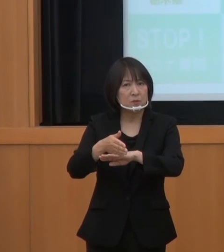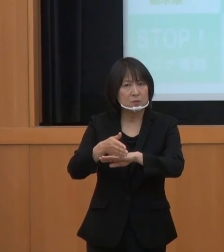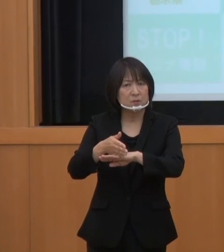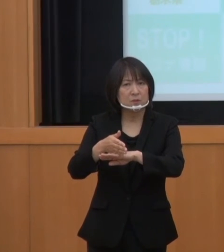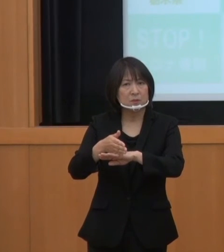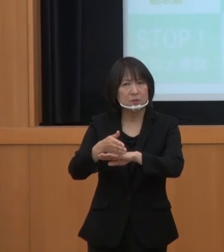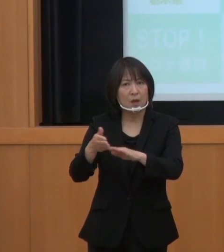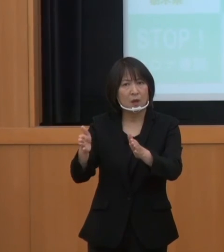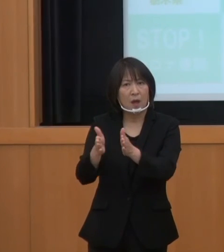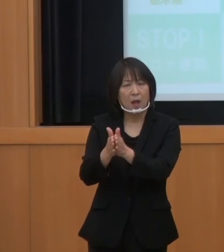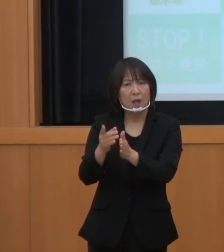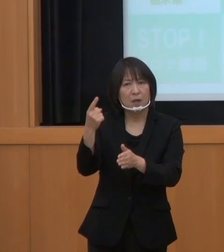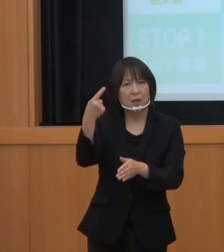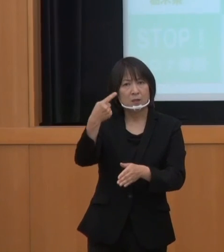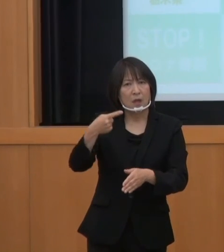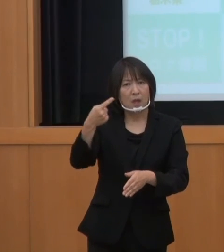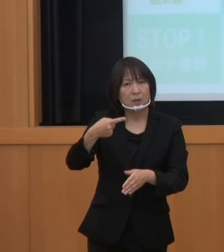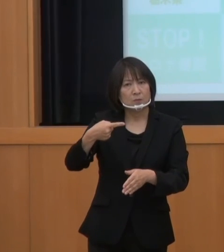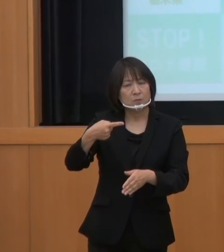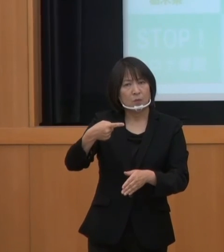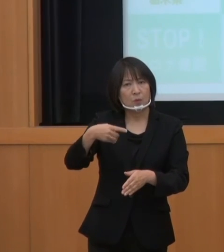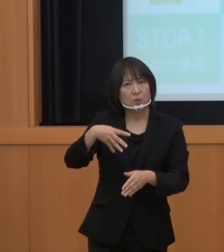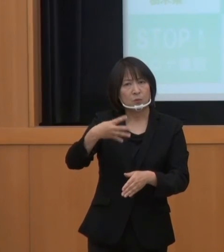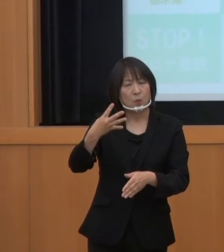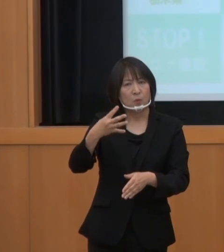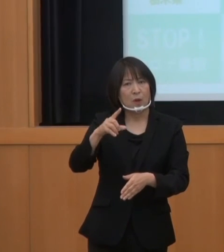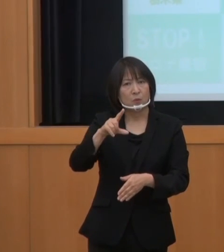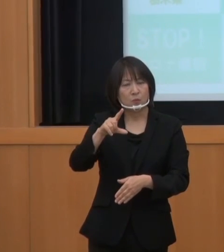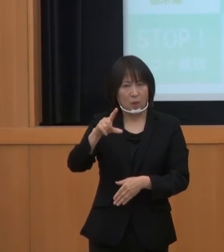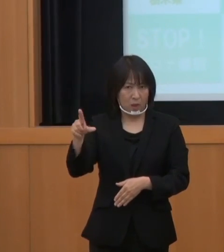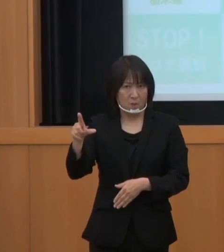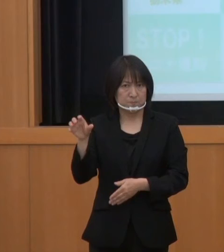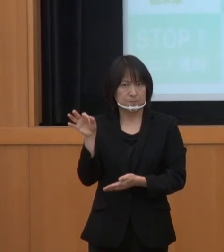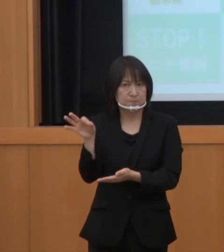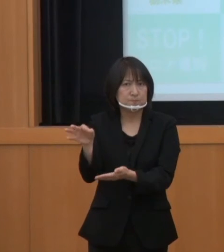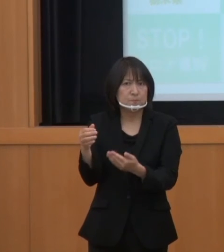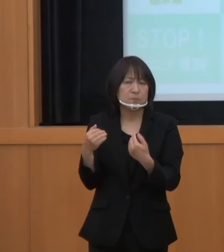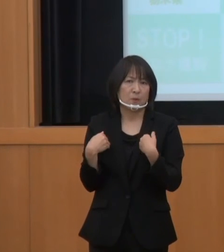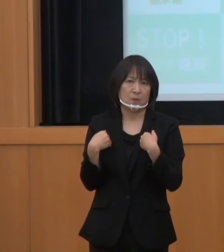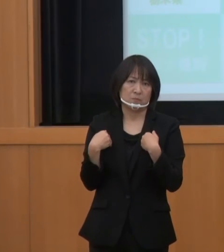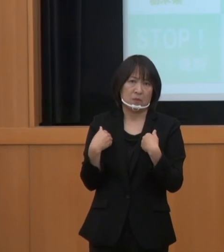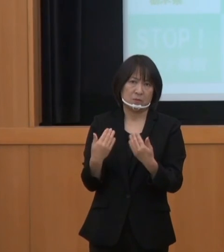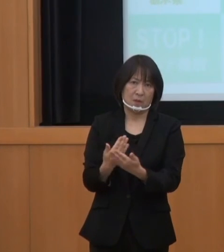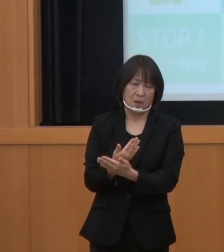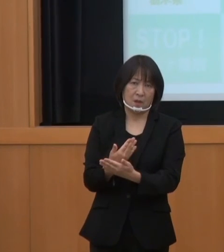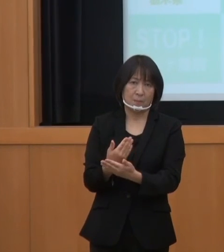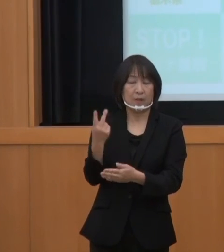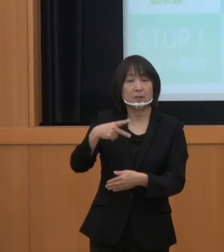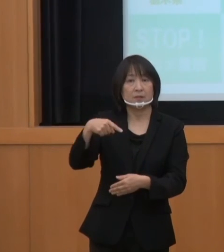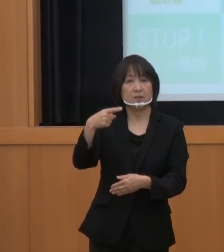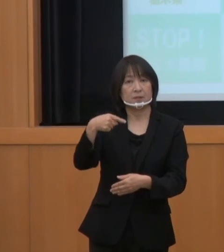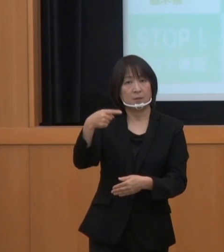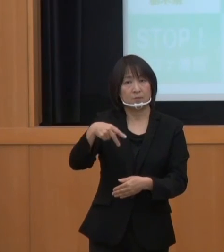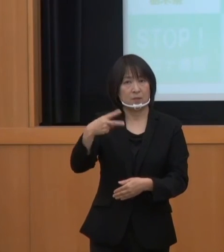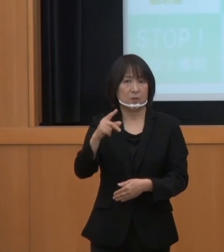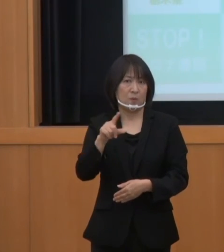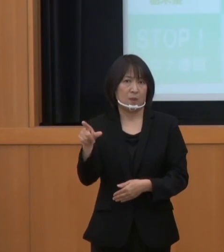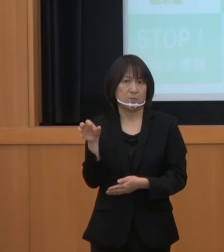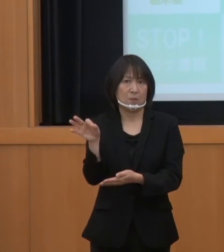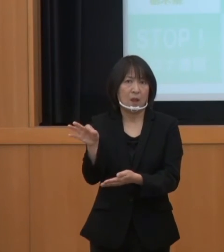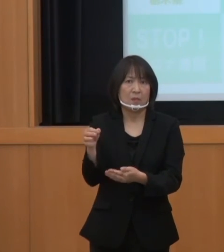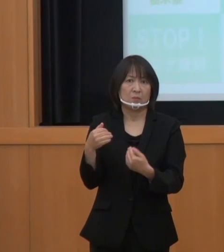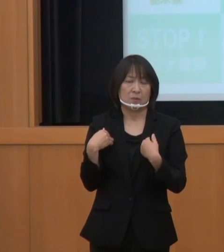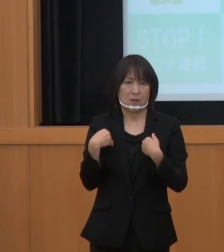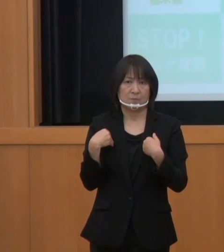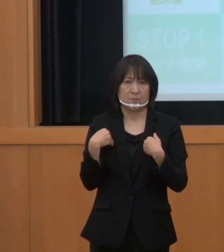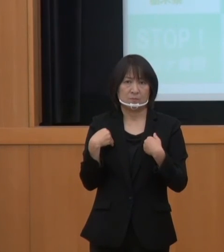1400円かな、1200円の200円で1400円、あるいは1200円、駐車